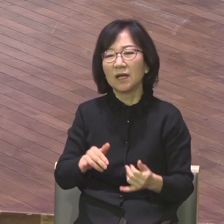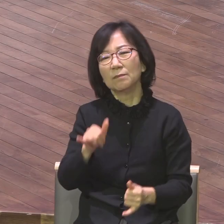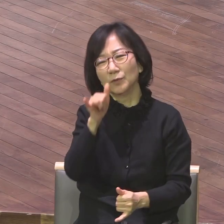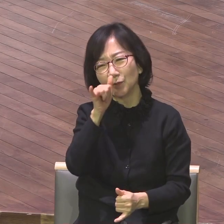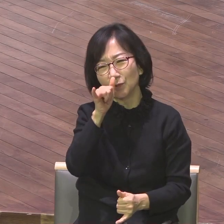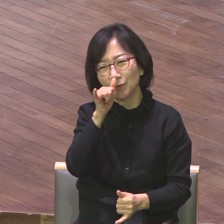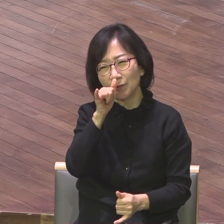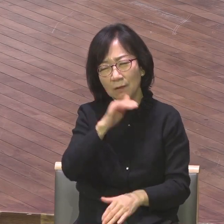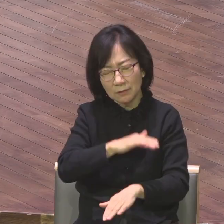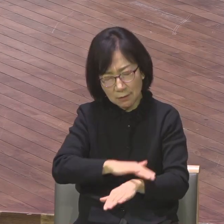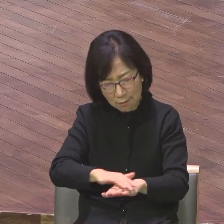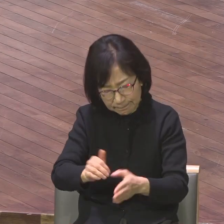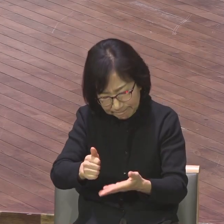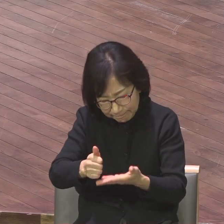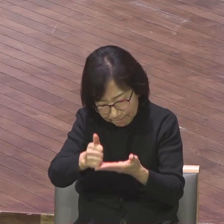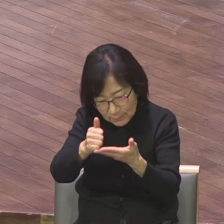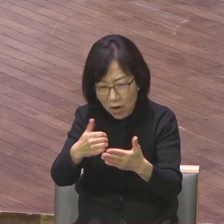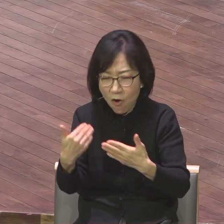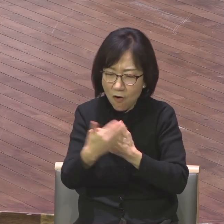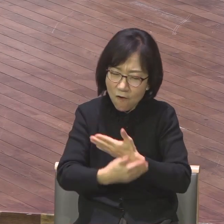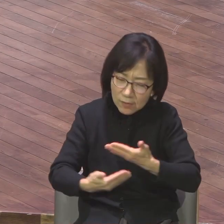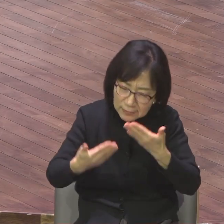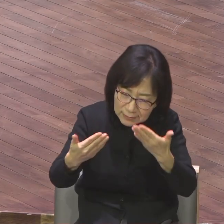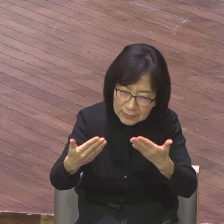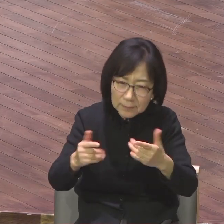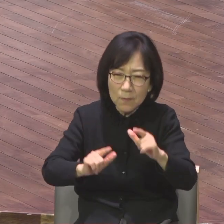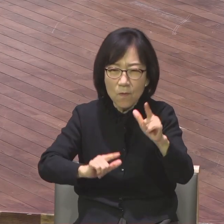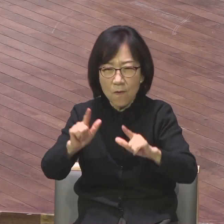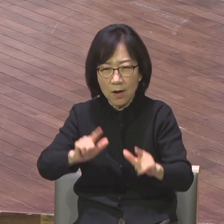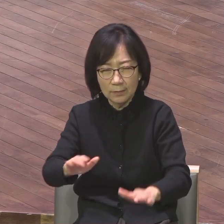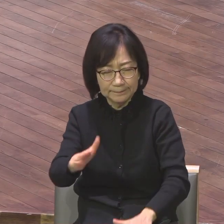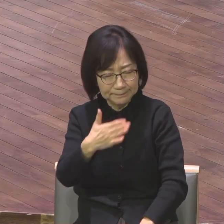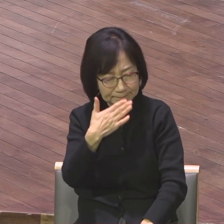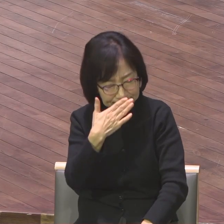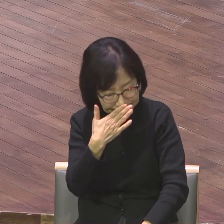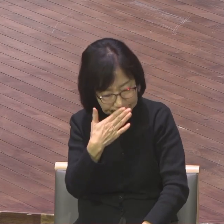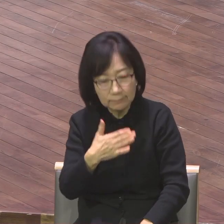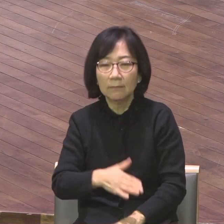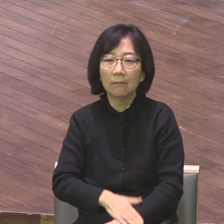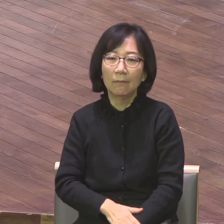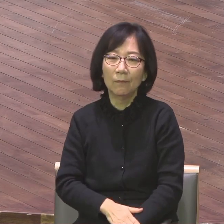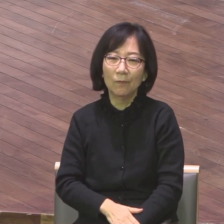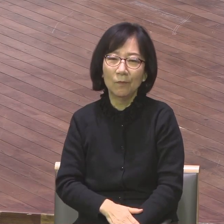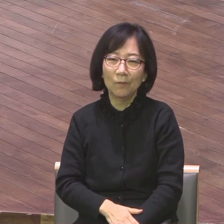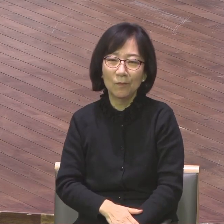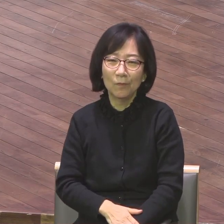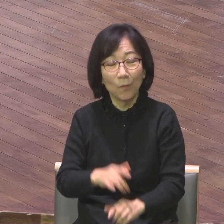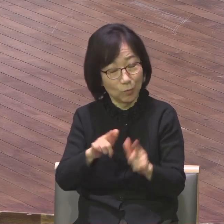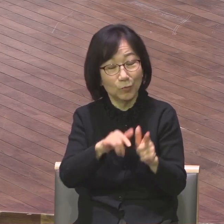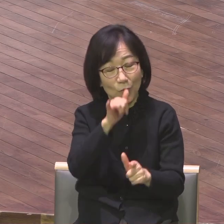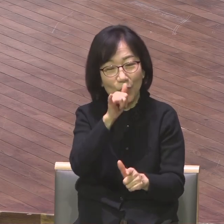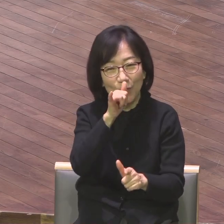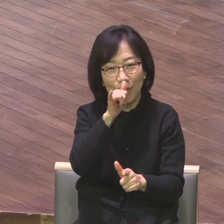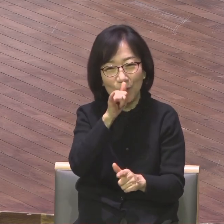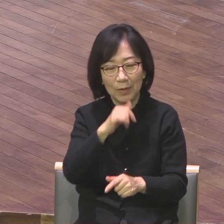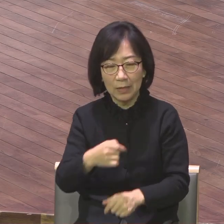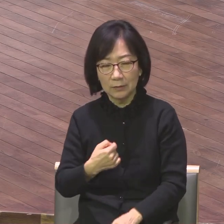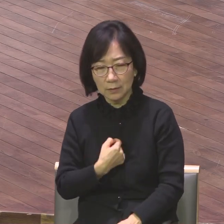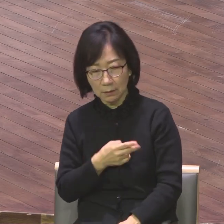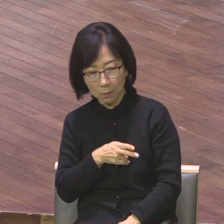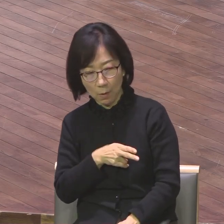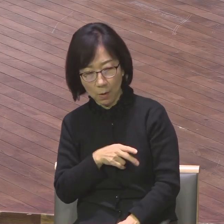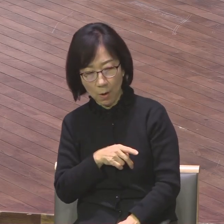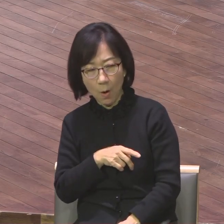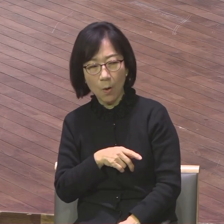섬기고 헌신하고 하면서 그 되어지는 모습 보고 감사하고 고마워하는 모습들을 볼 때 제가 그 모습 보면서 이야,